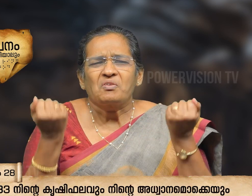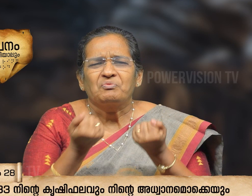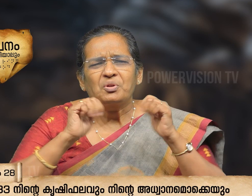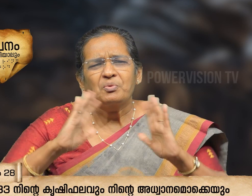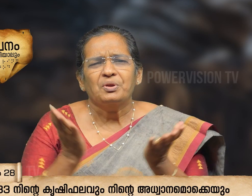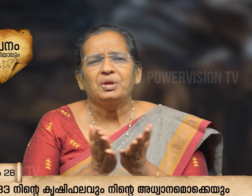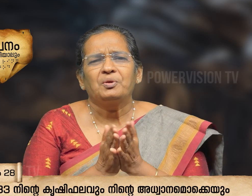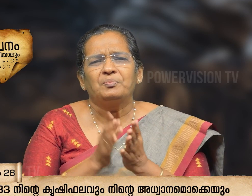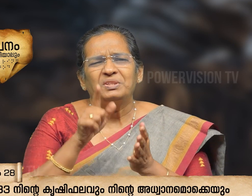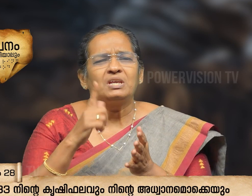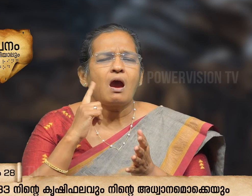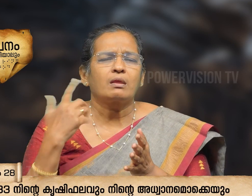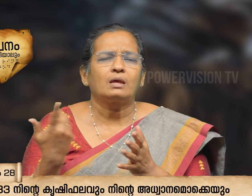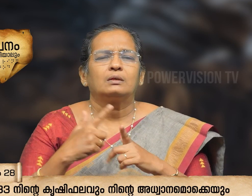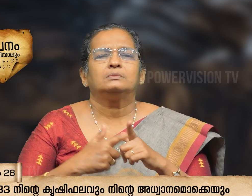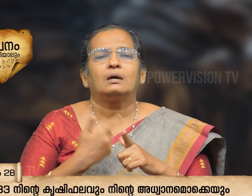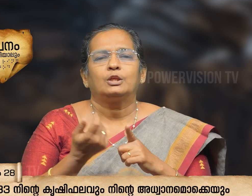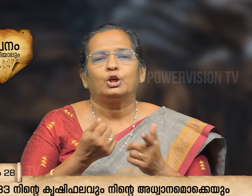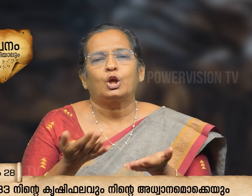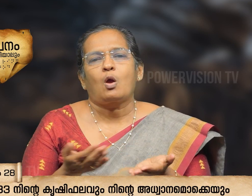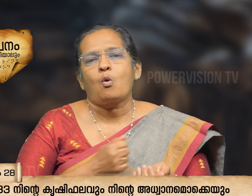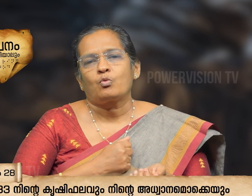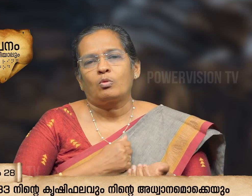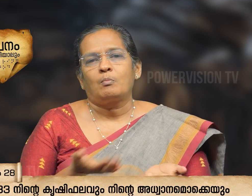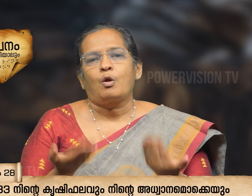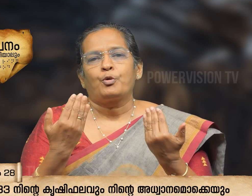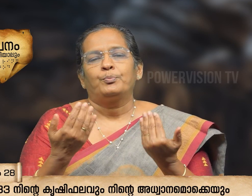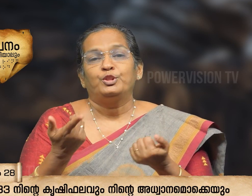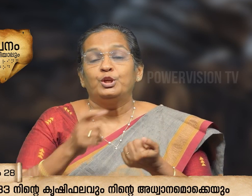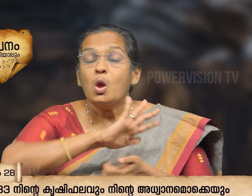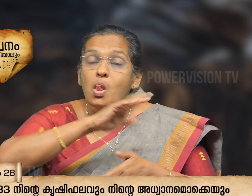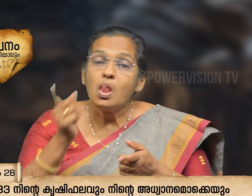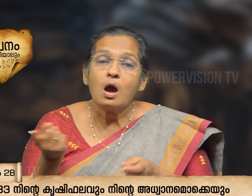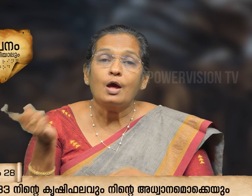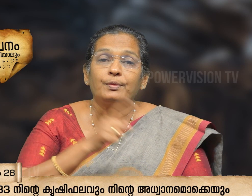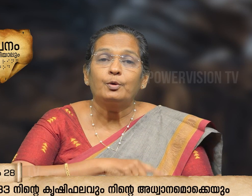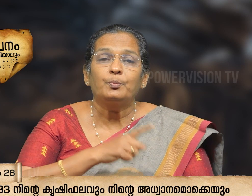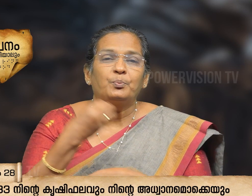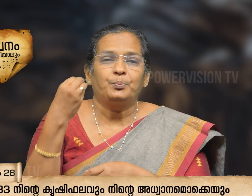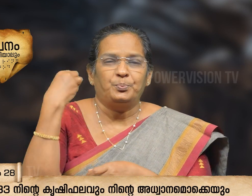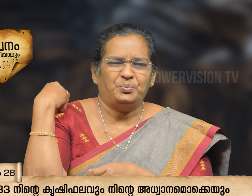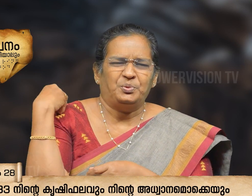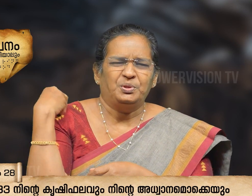നിന്റെ അധ്വാനമൊക്കെയും നീ അറിയാത്ത ജാതിക്കാർ അനുഭവിക്കും. നീ എല്ലാ നാളും